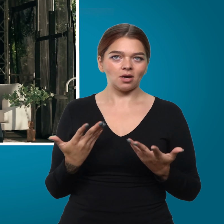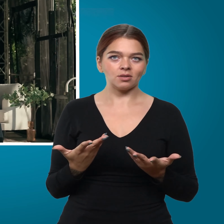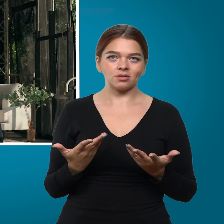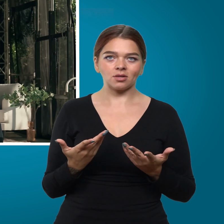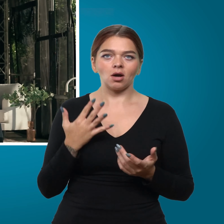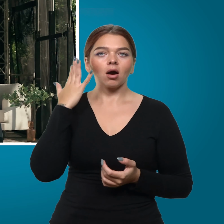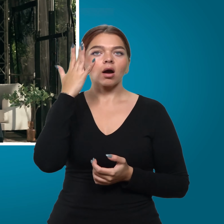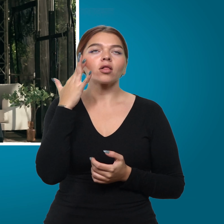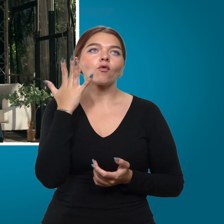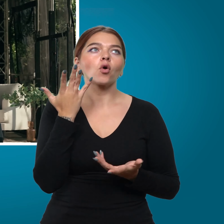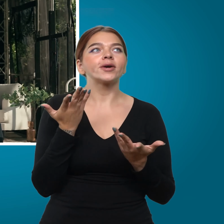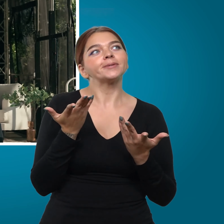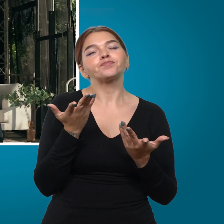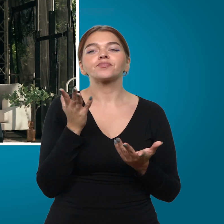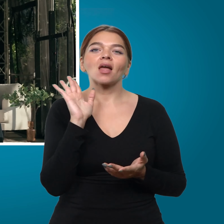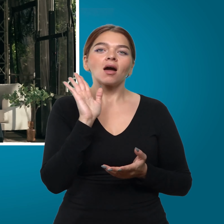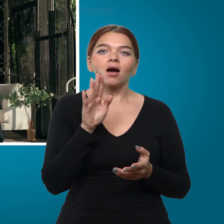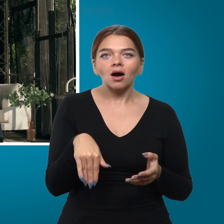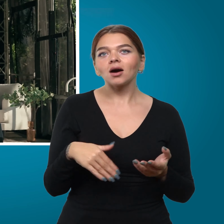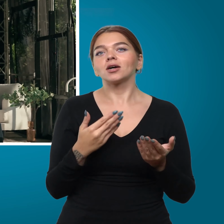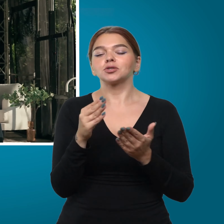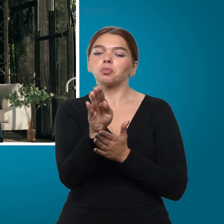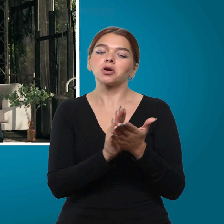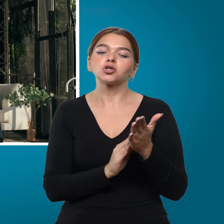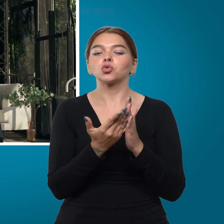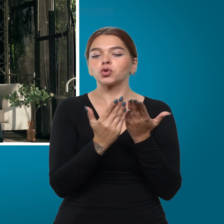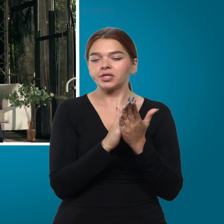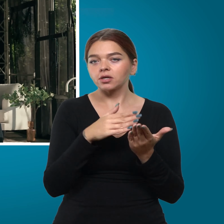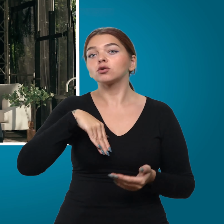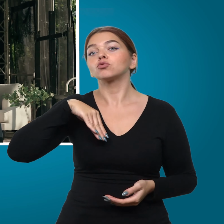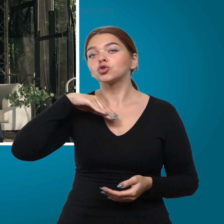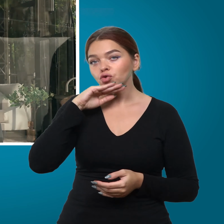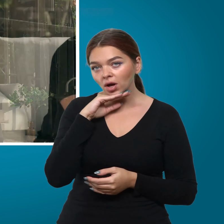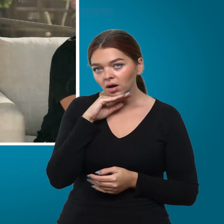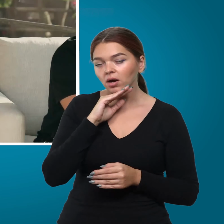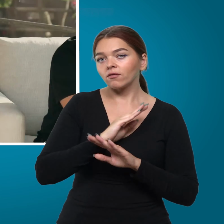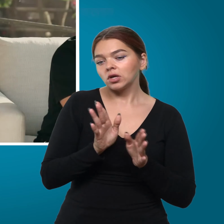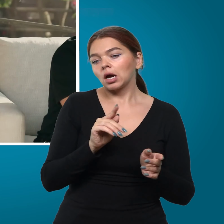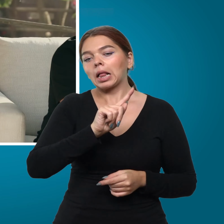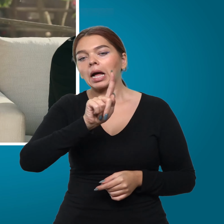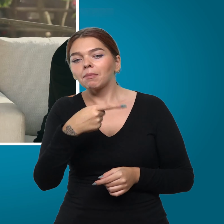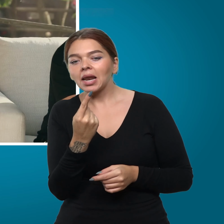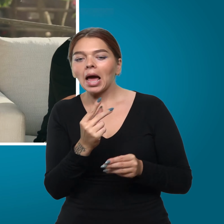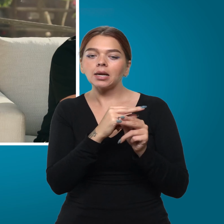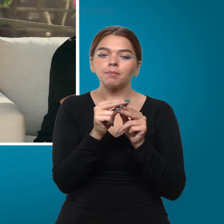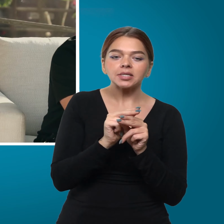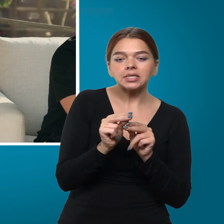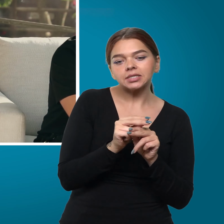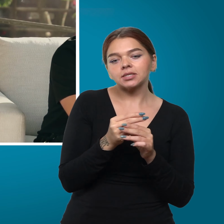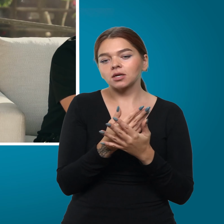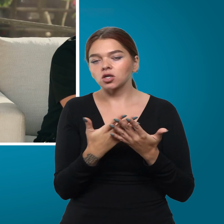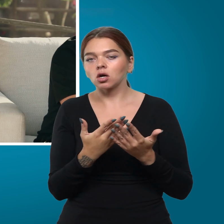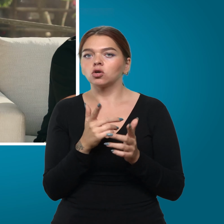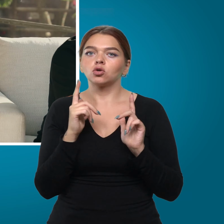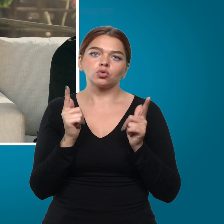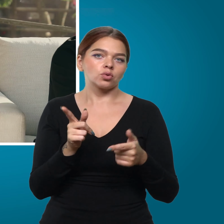Vitalija Maksvytė. Tai, o tada jau prasidėjo darbas. Juodas darbas, kur tikrai nesitikėjau, kad